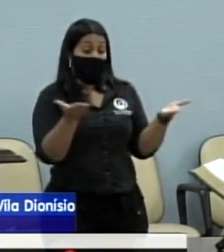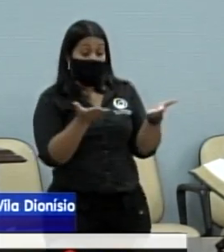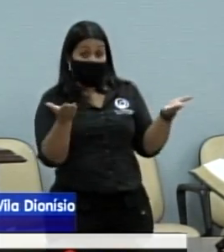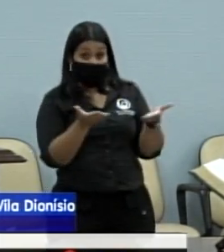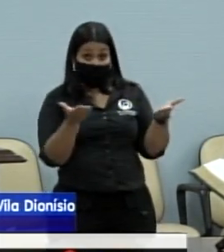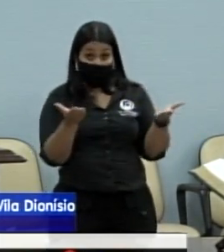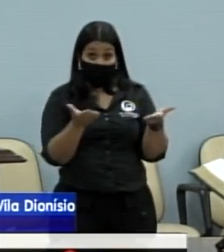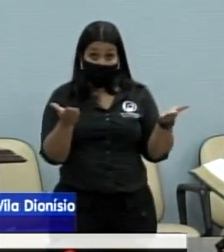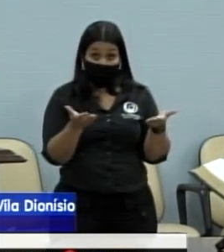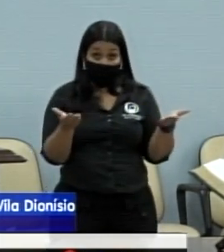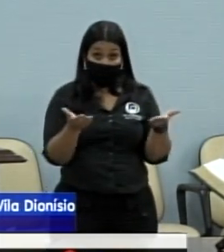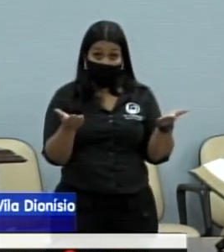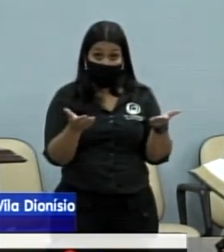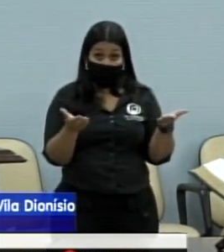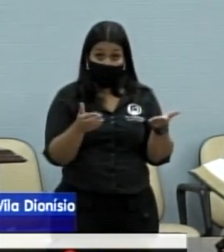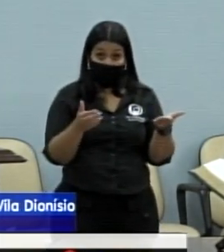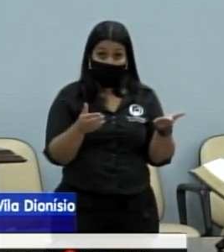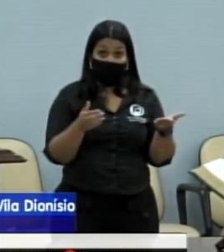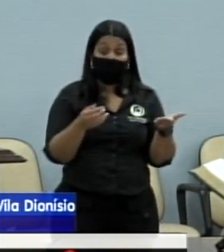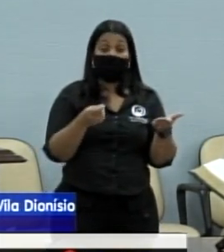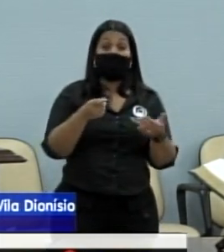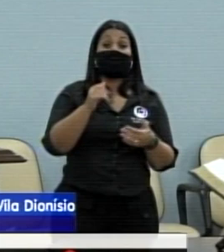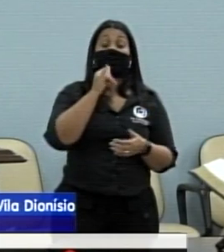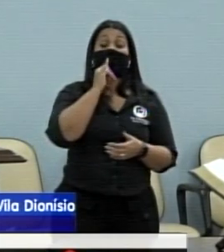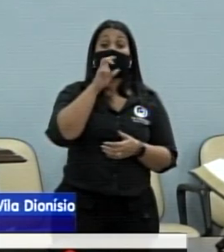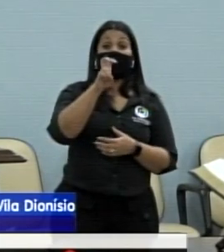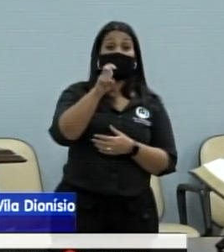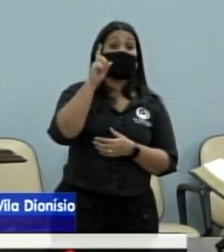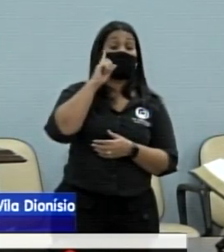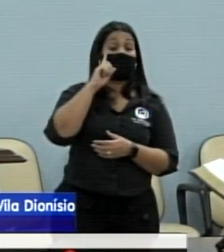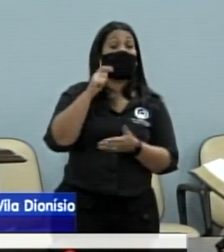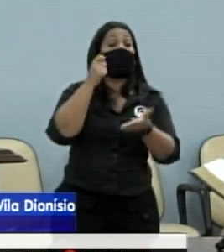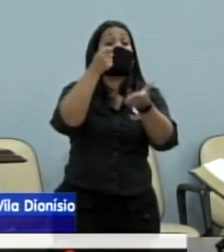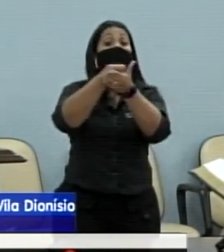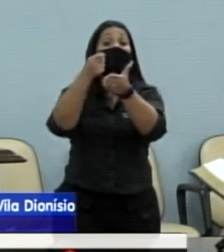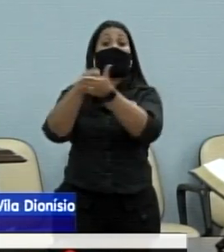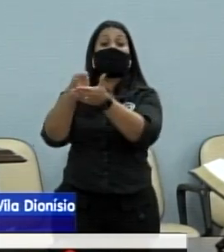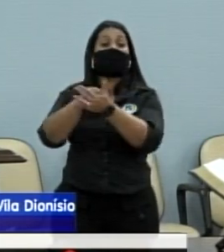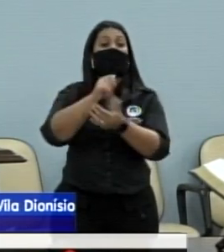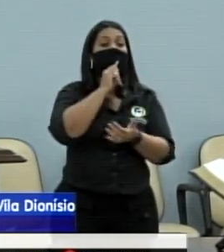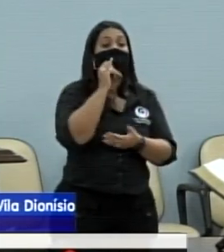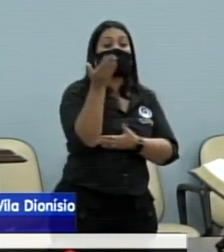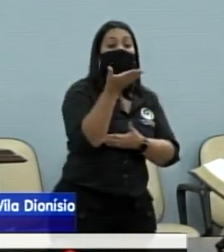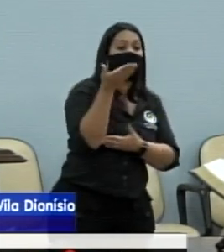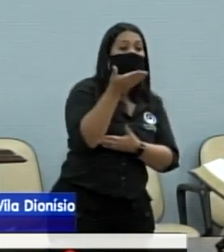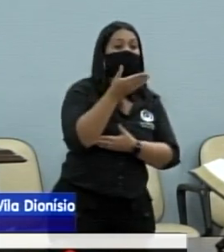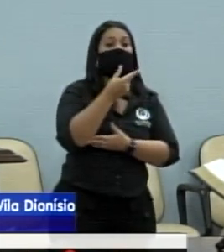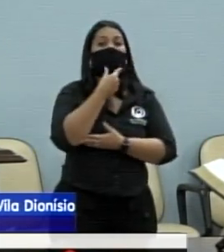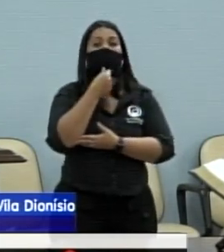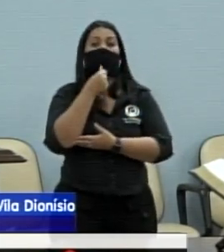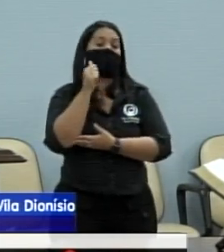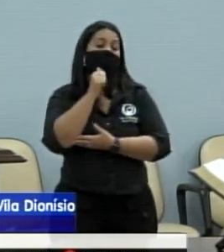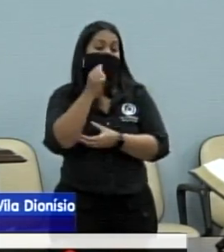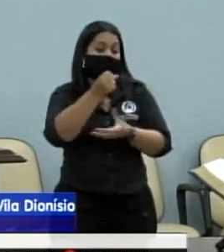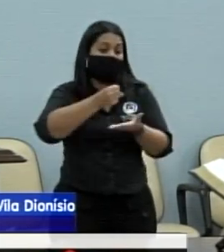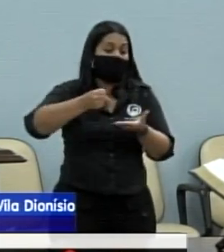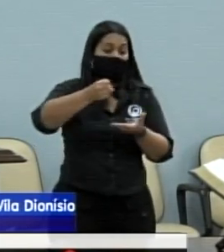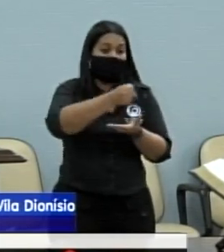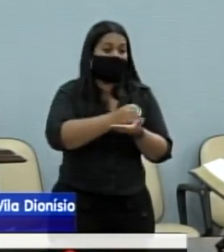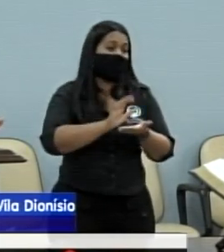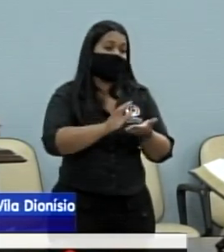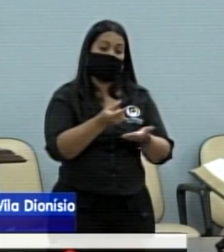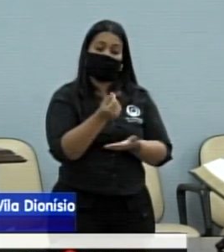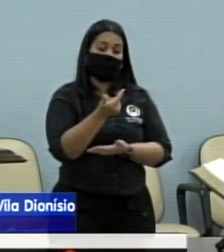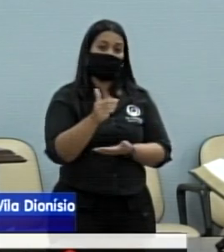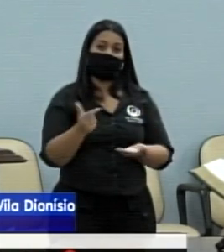hoje é quinto dia útil, a gente deveria estar pagando a folha de pagamento de garçom, de cozinheiro, mas a gente não tem.